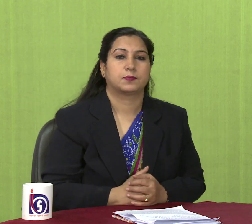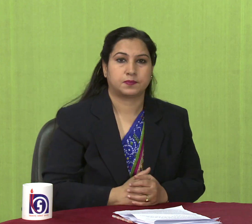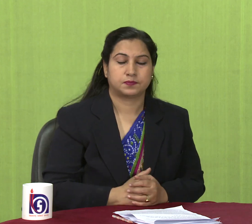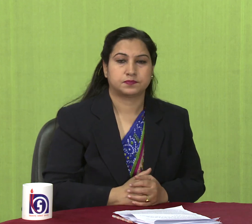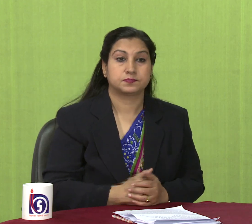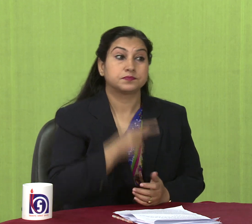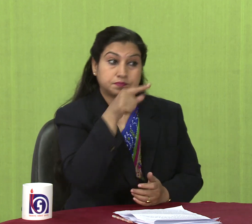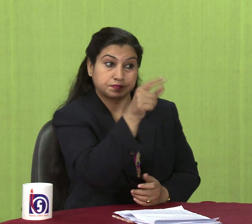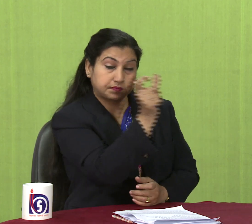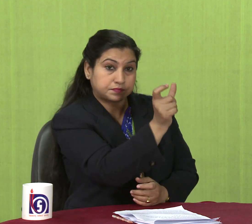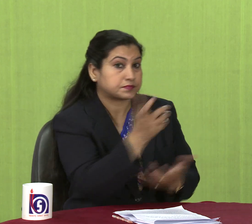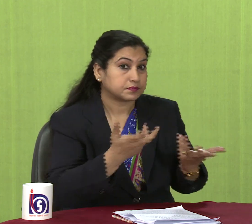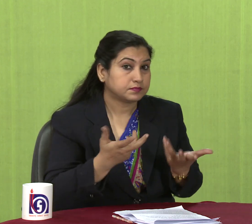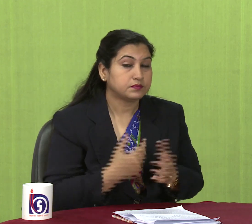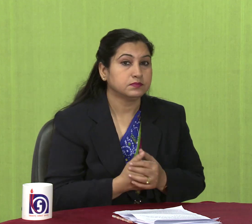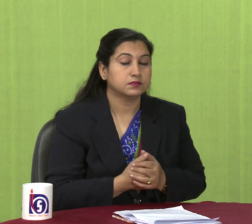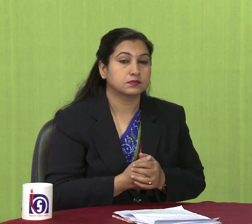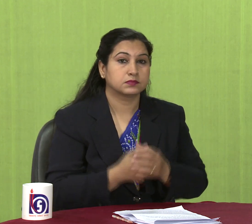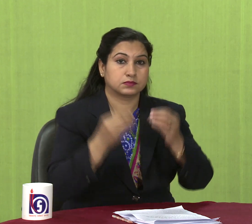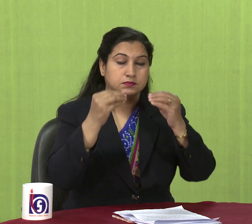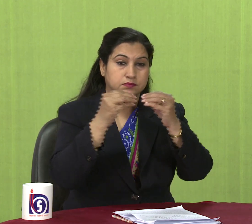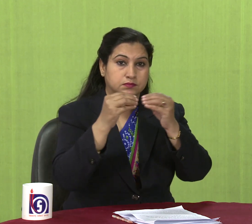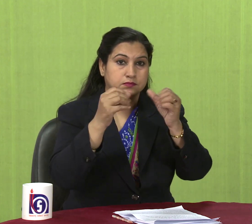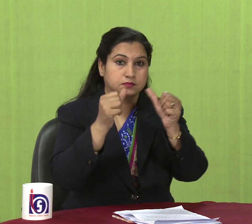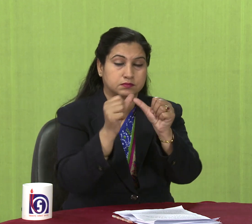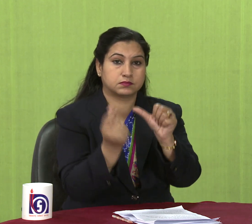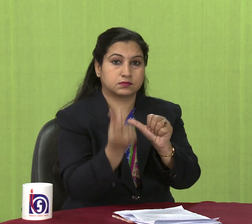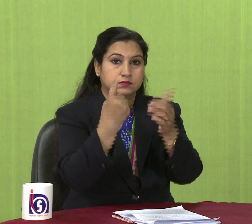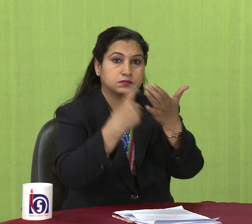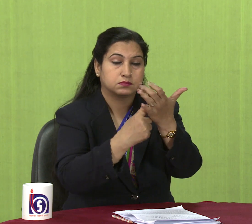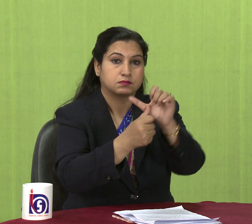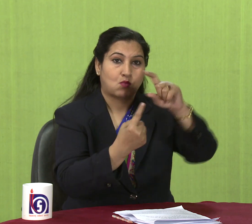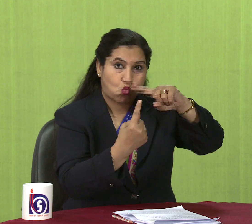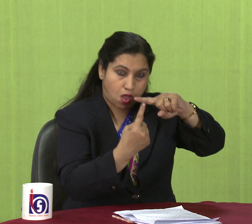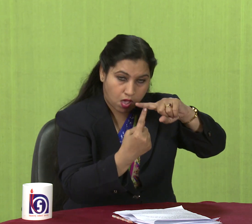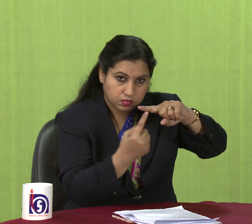यह शब्द है बौरात या बौराए।